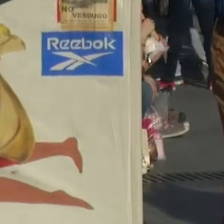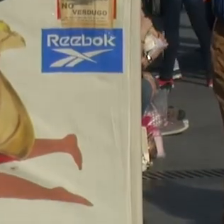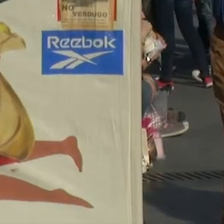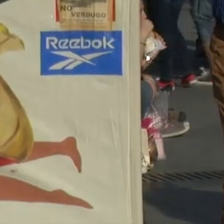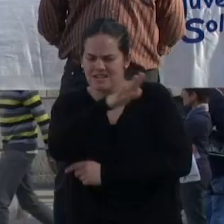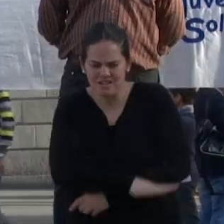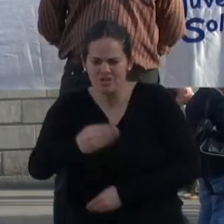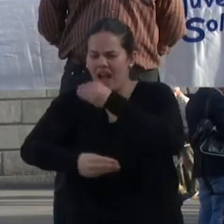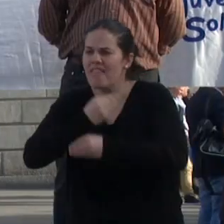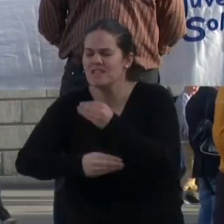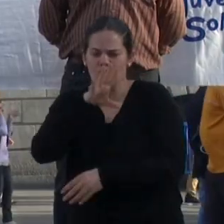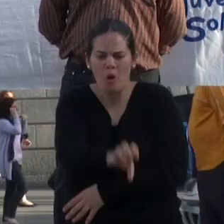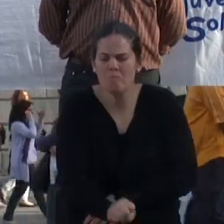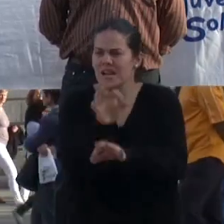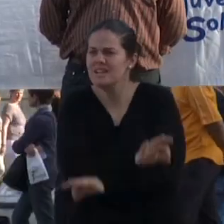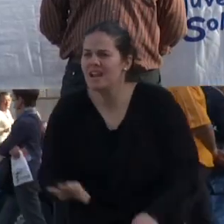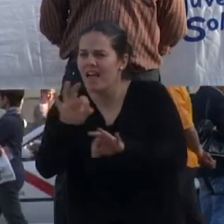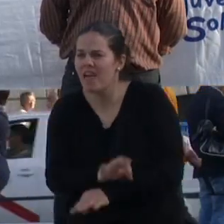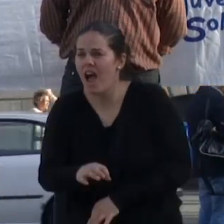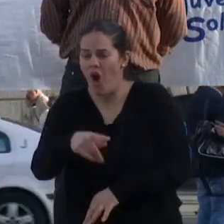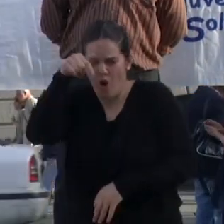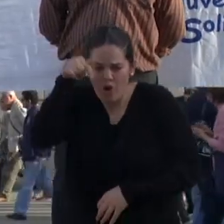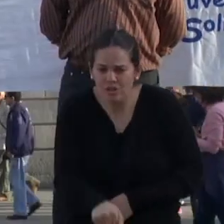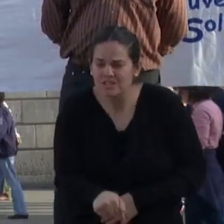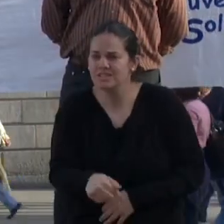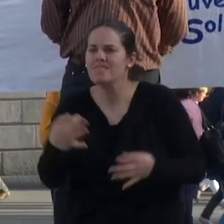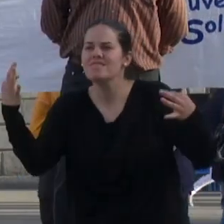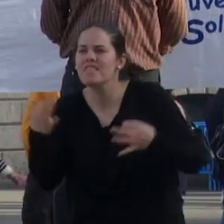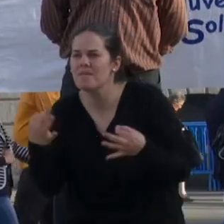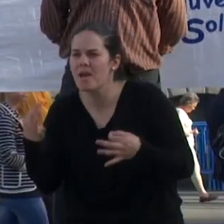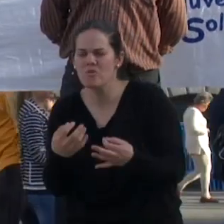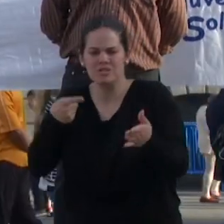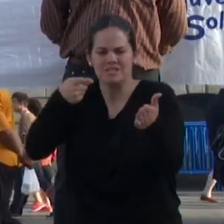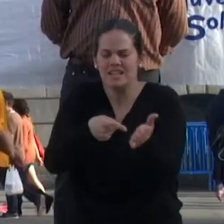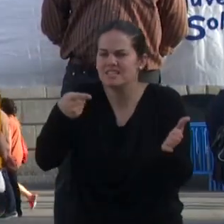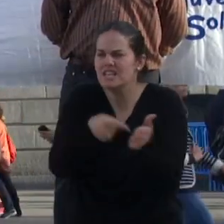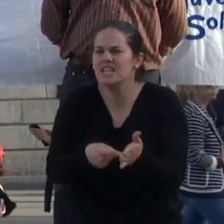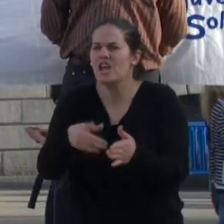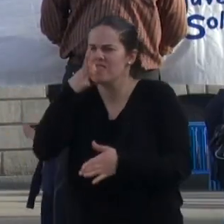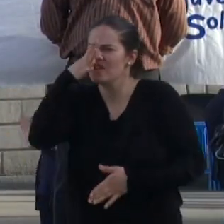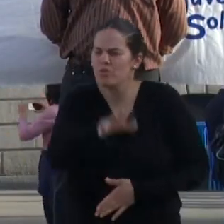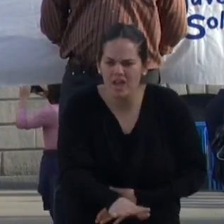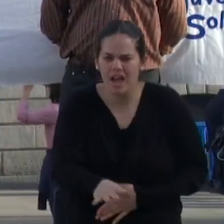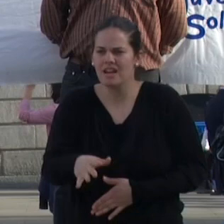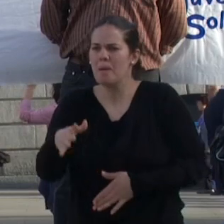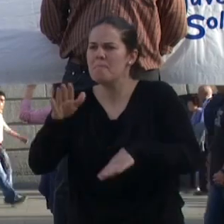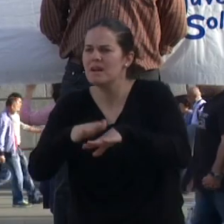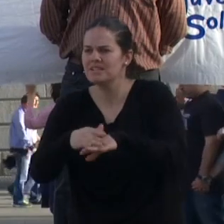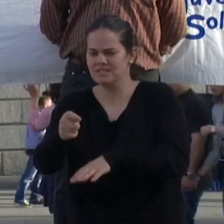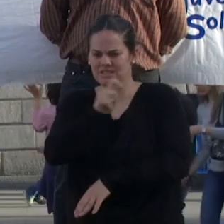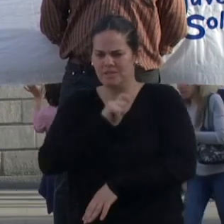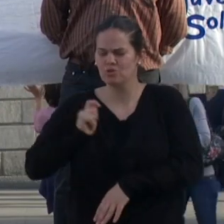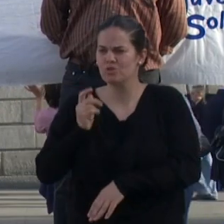los niños. Hoy más que nunca debemos continuar exigiendo y denunciando la abolición de